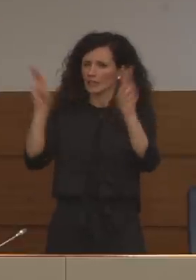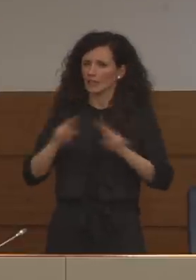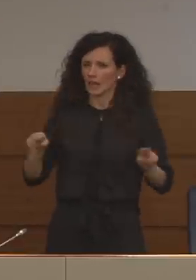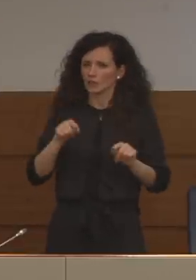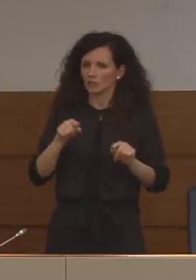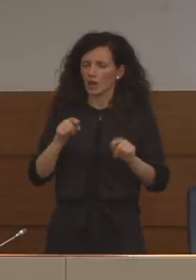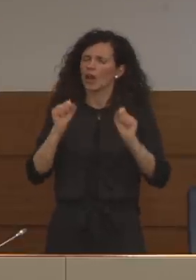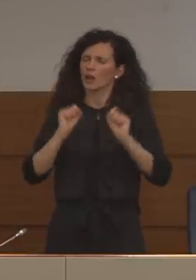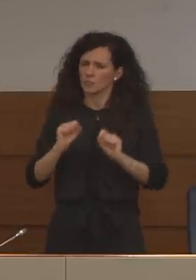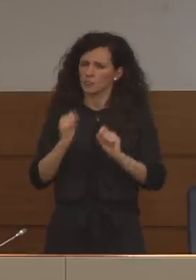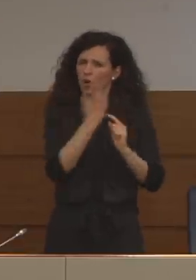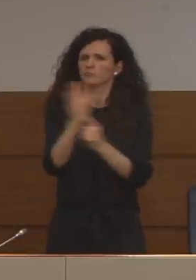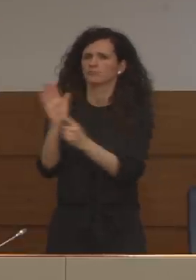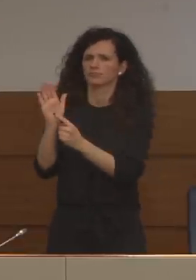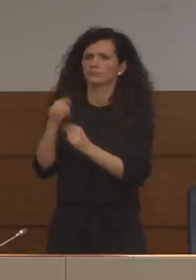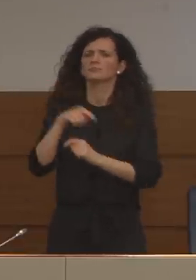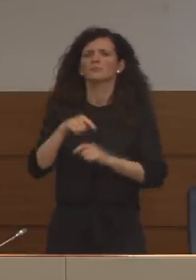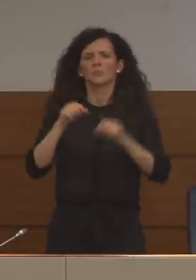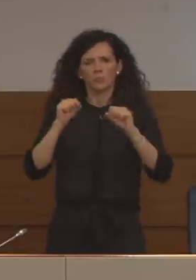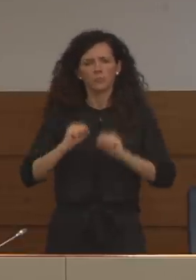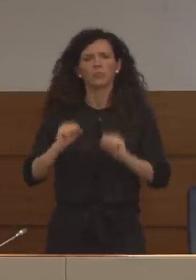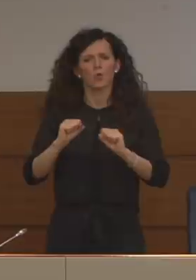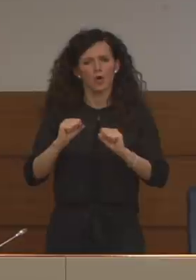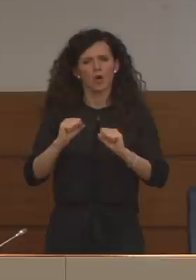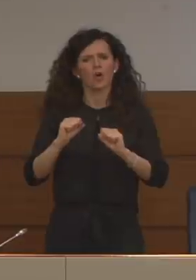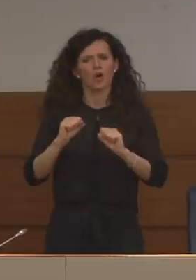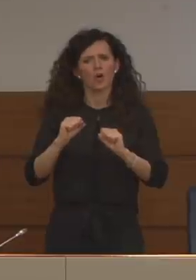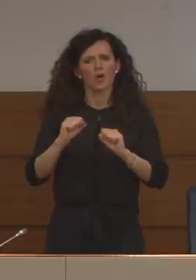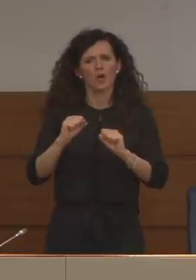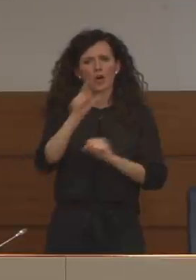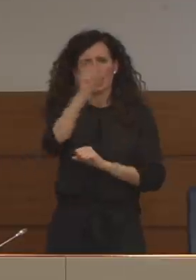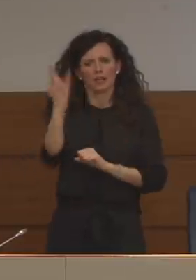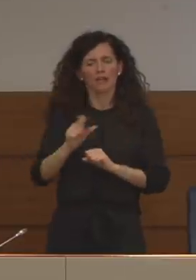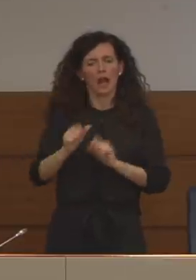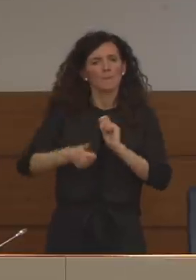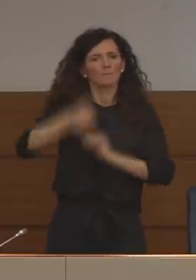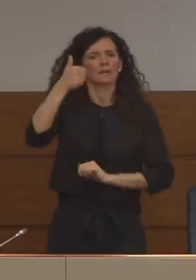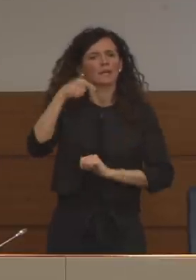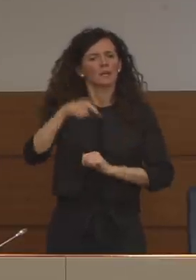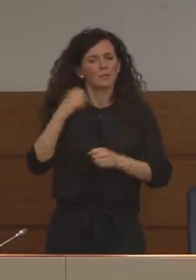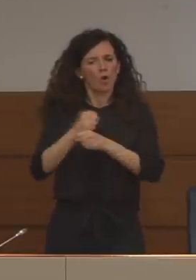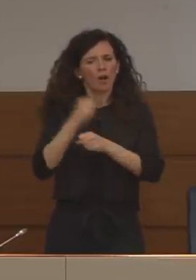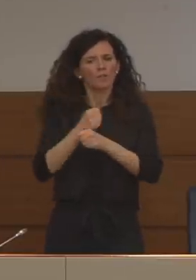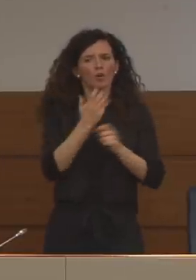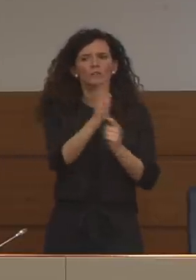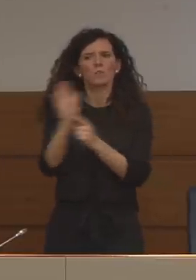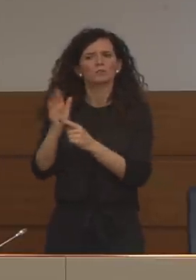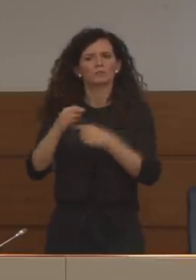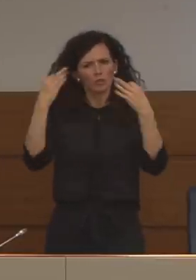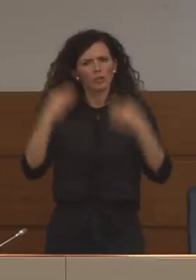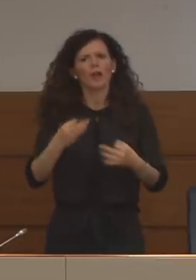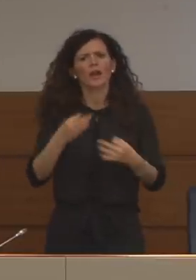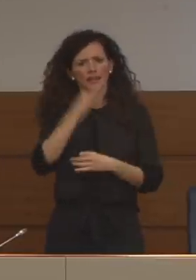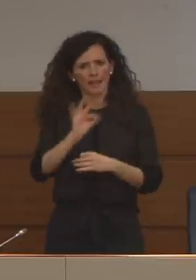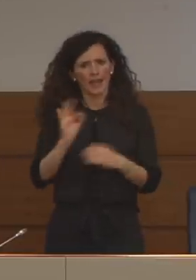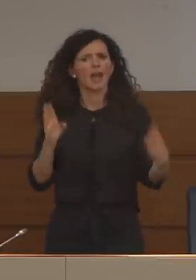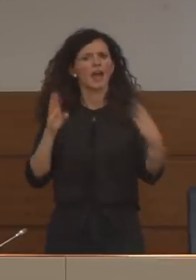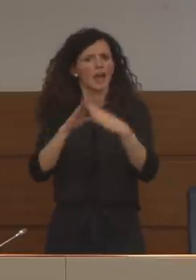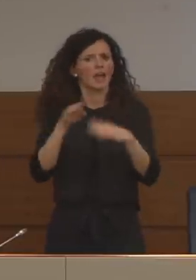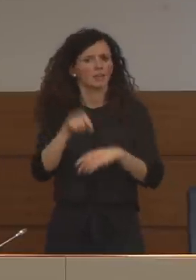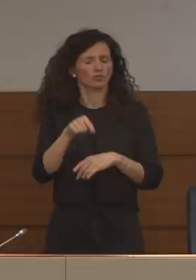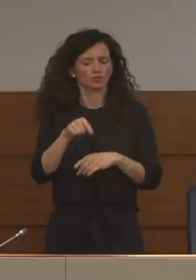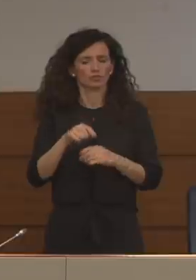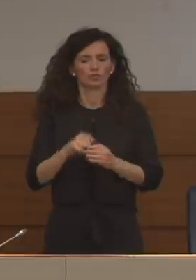e per svolgere addirittura un ruolo pionieristico e qui tocco